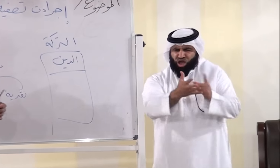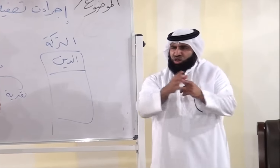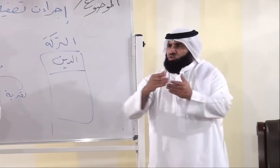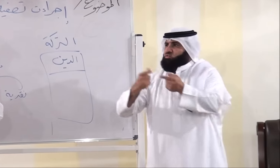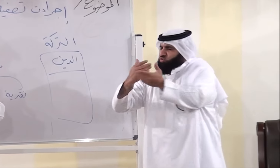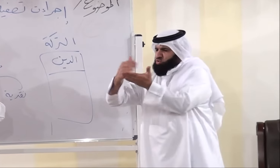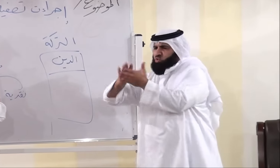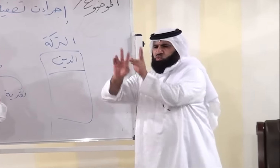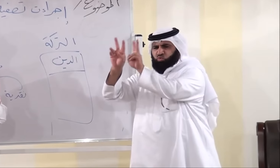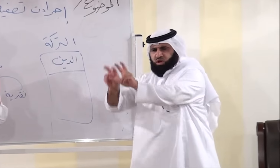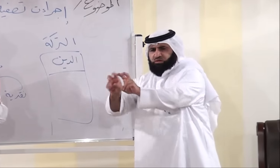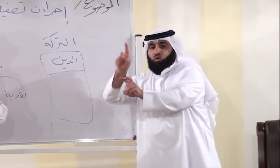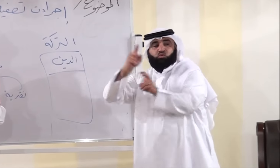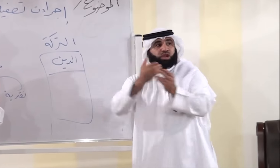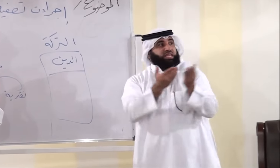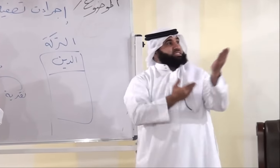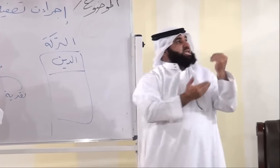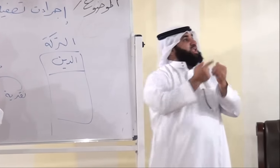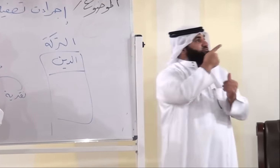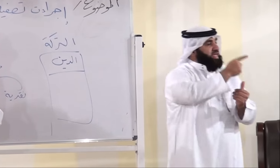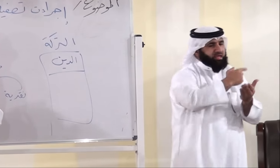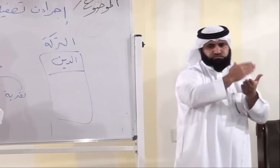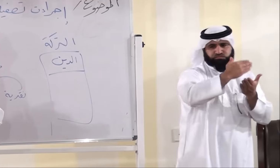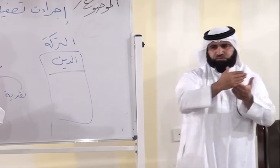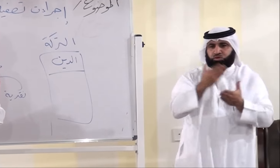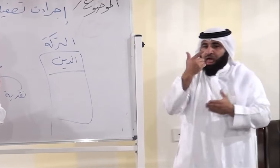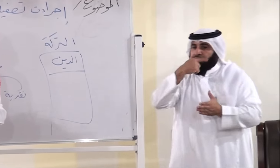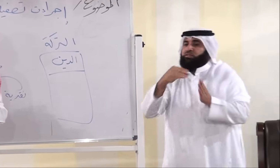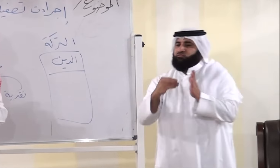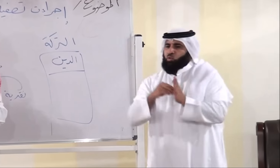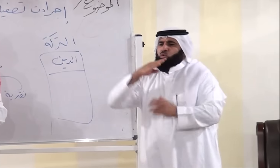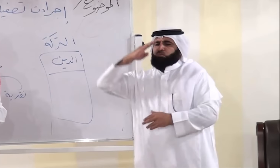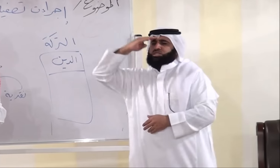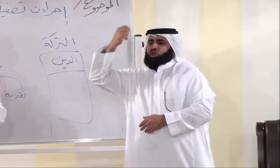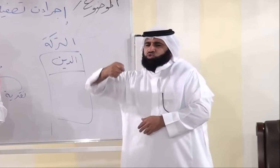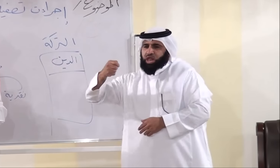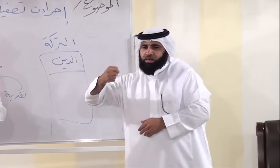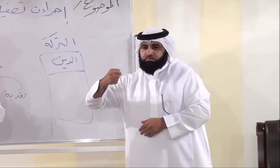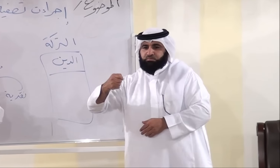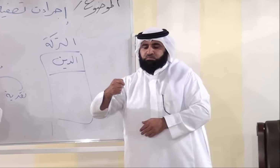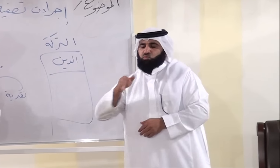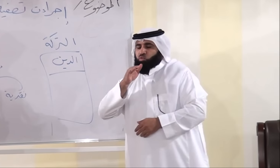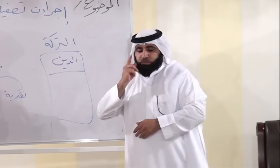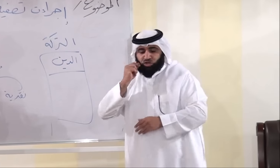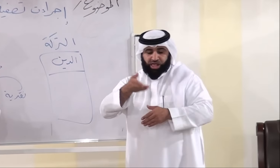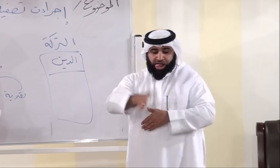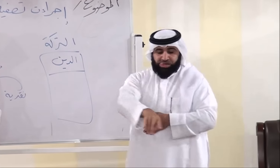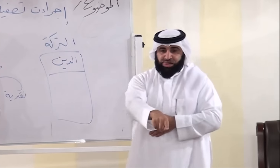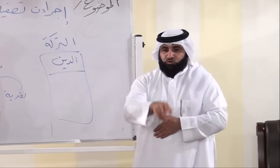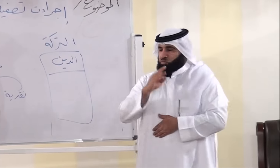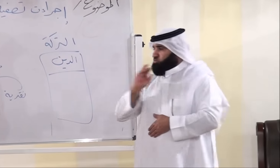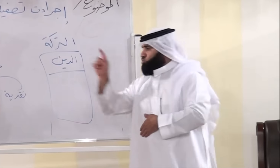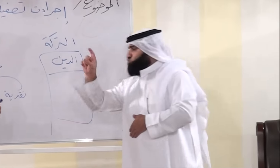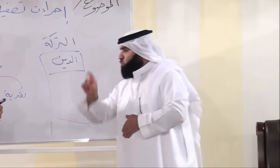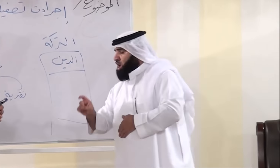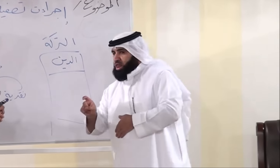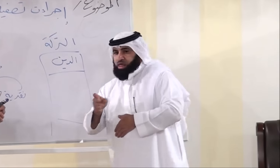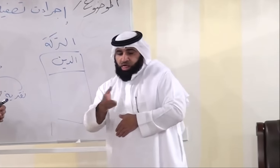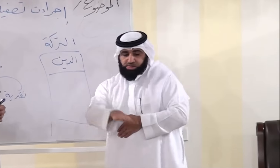صلى الله عليه وسلم امتنع عن الصلاة، كان يسأل من عليه الدين لا يصلي عنه. وتعرفون